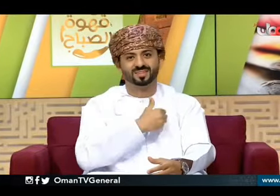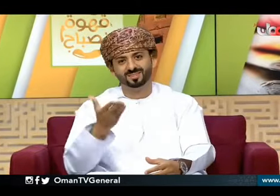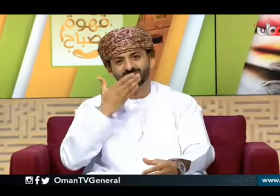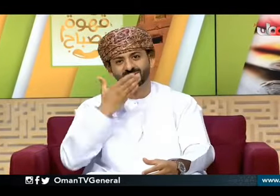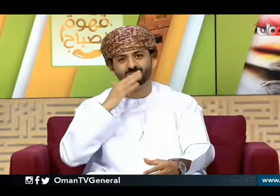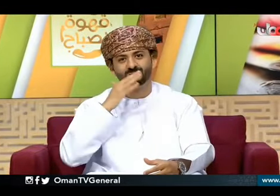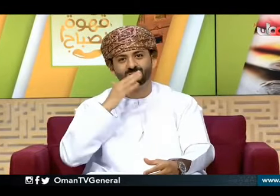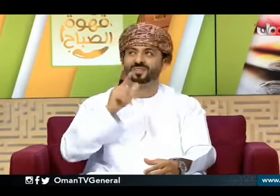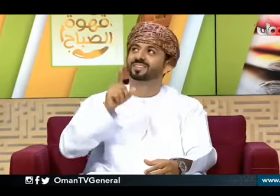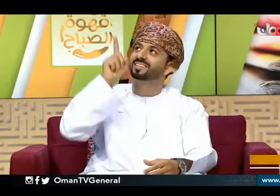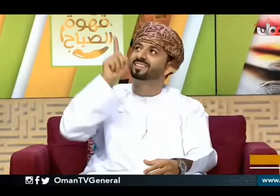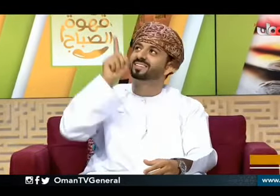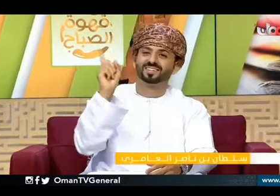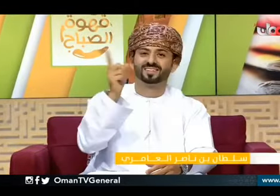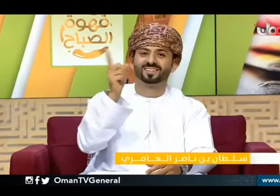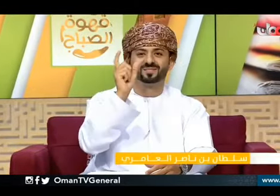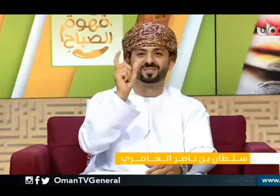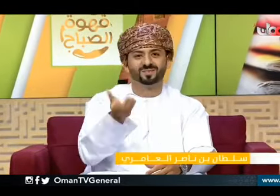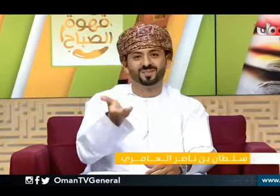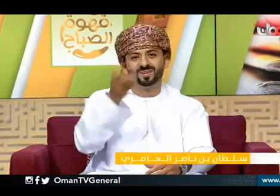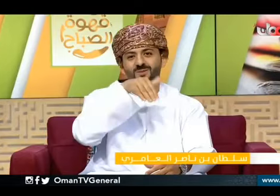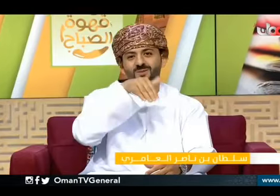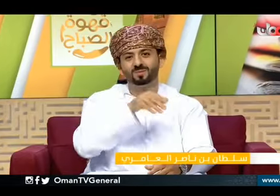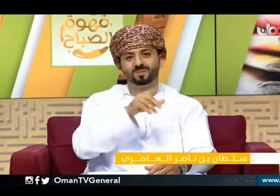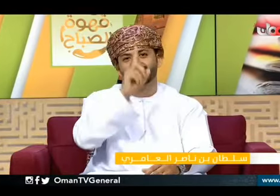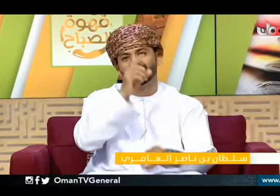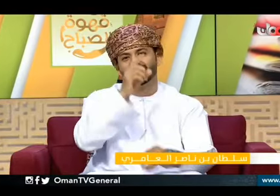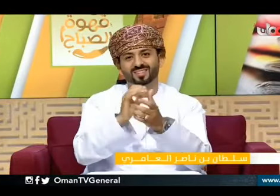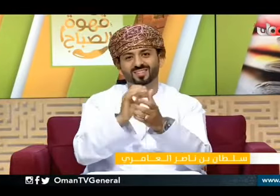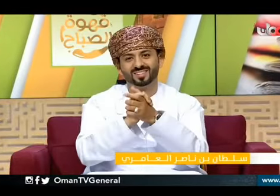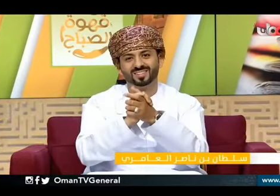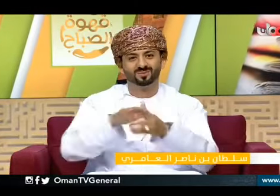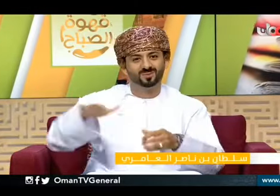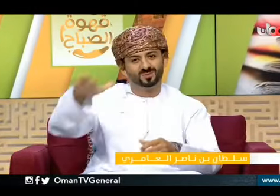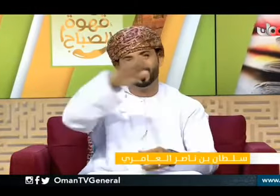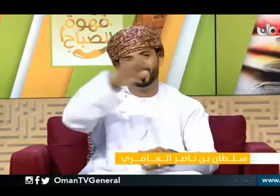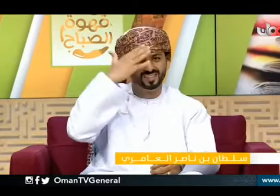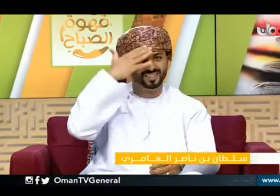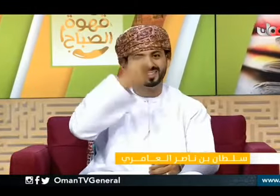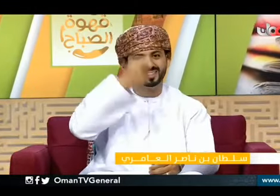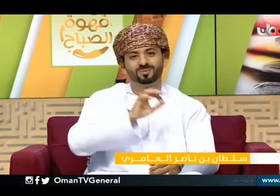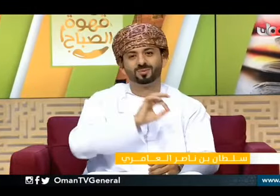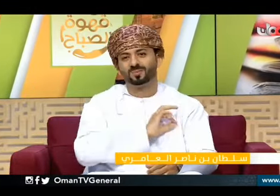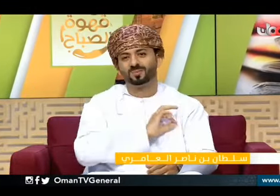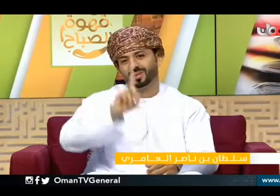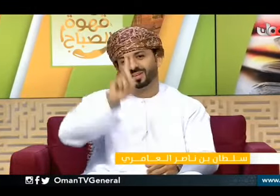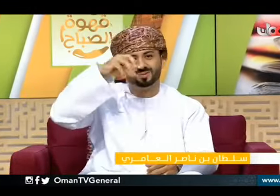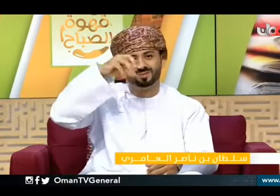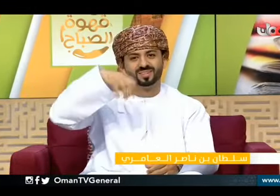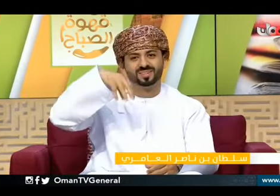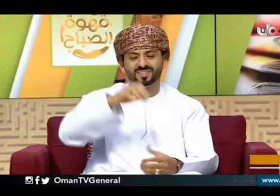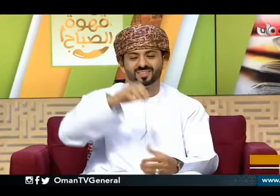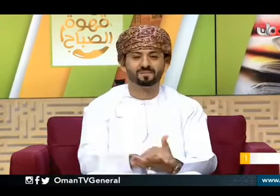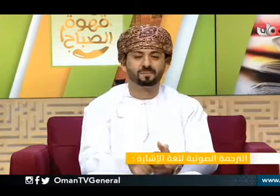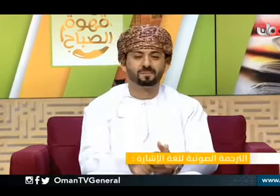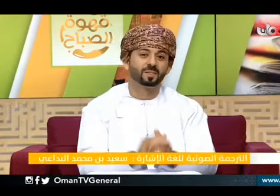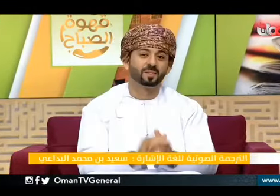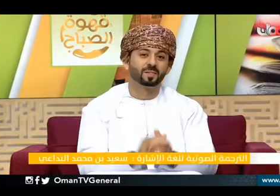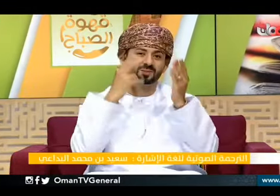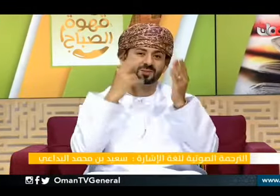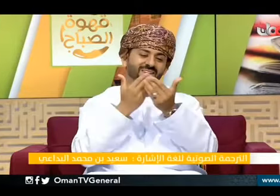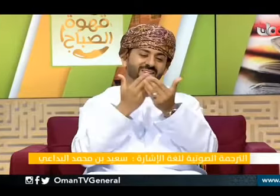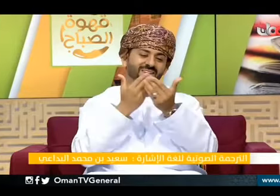بسم الله الرحمن الرحيم، والحمد لله رب العالمين، والصلاة والسلام على رسول الله. السلام عليكم ورحمة الله